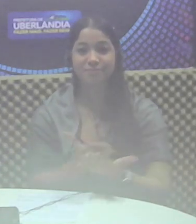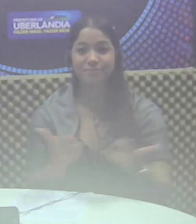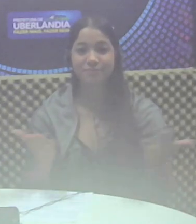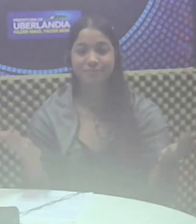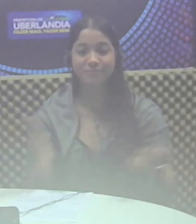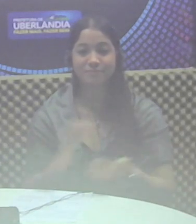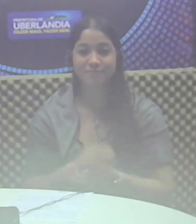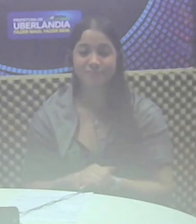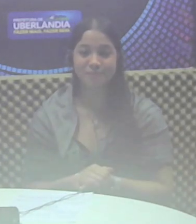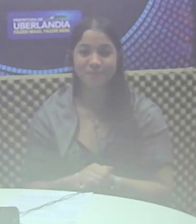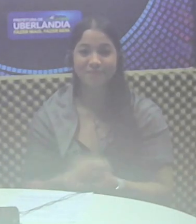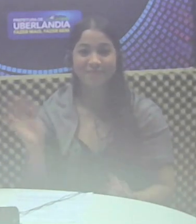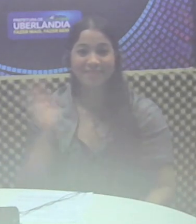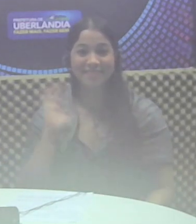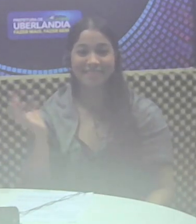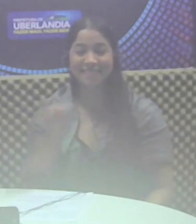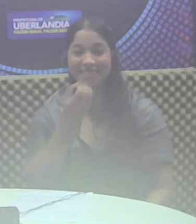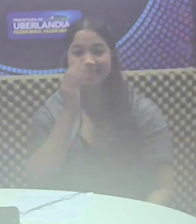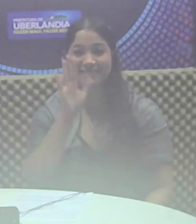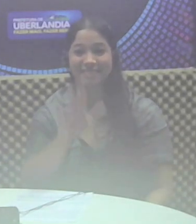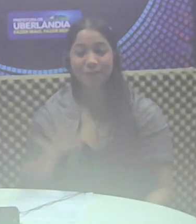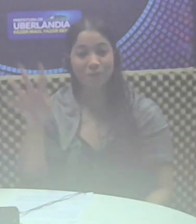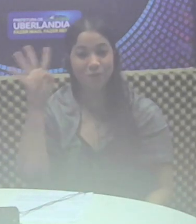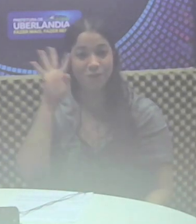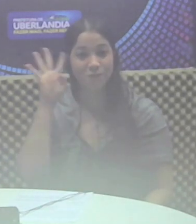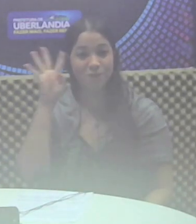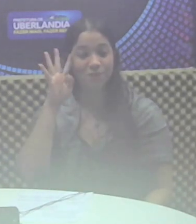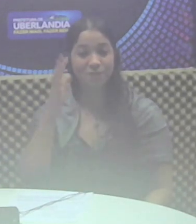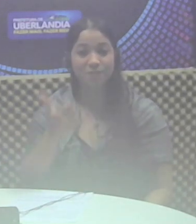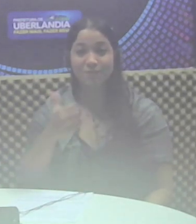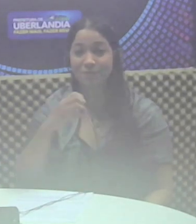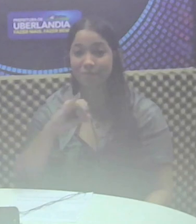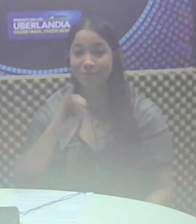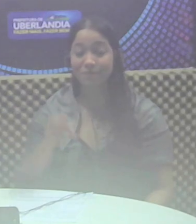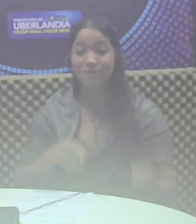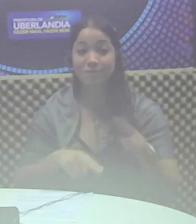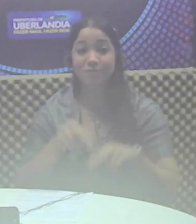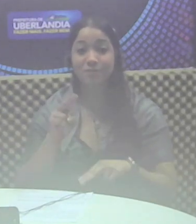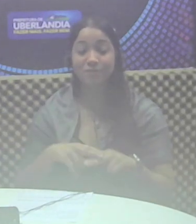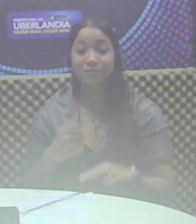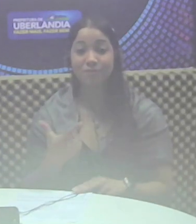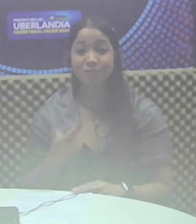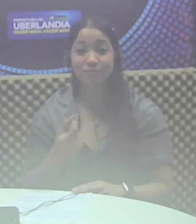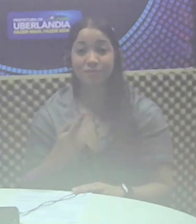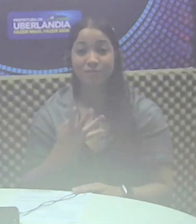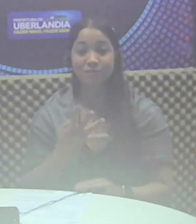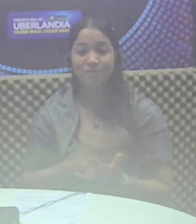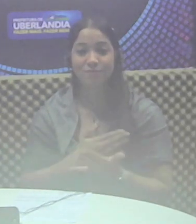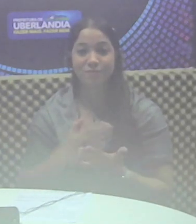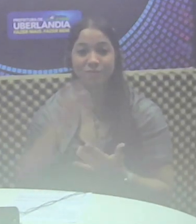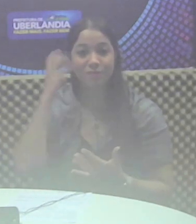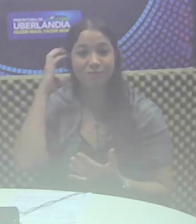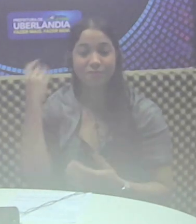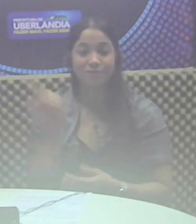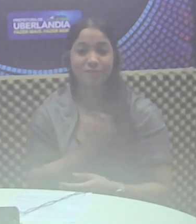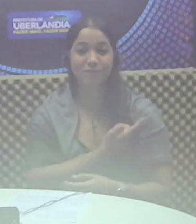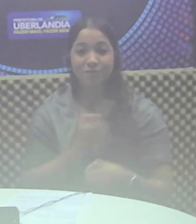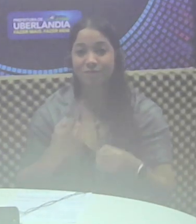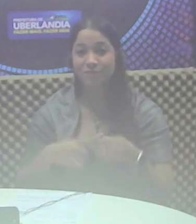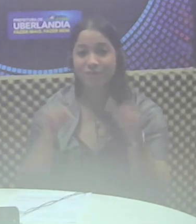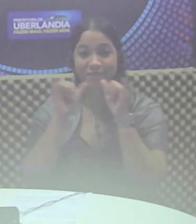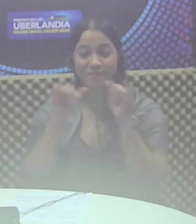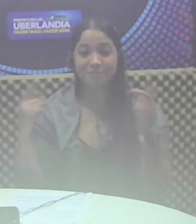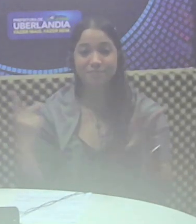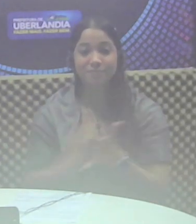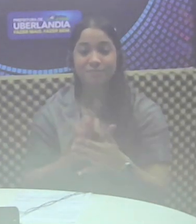você Olá boa tarde hoje é quarta-feira dia 19 de junho de 2024 está no ar a rádio nossa cidade com boletim de